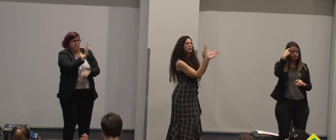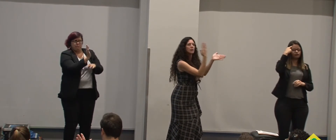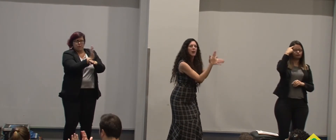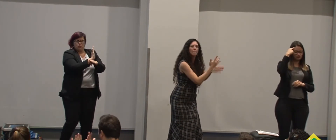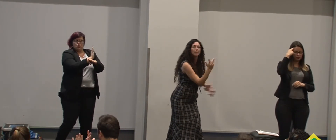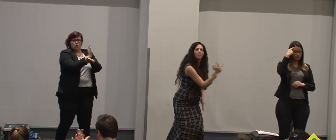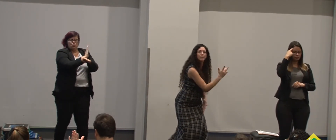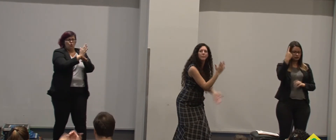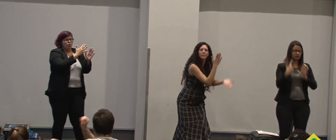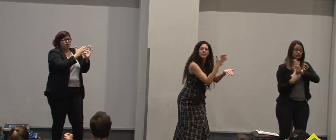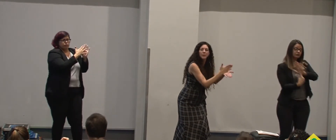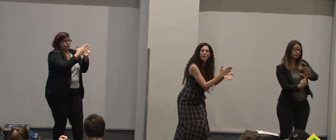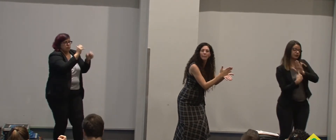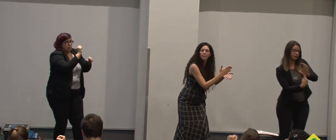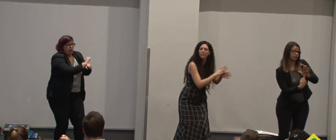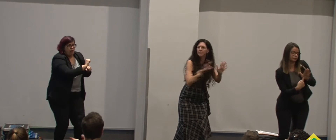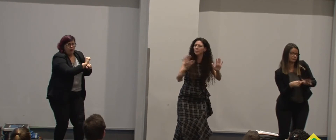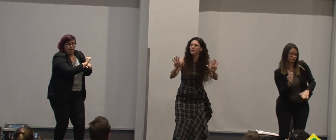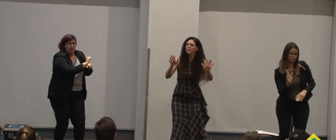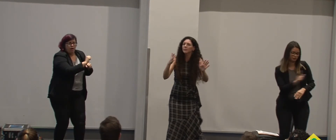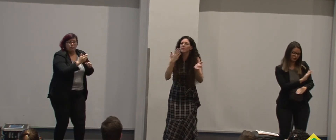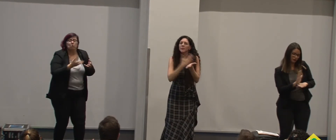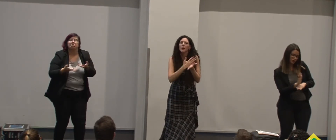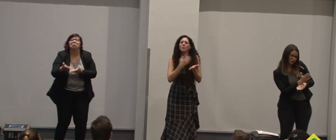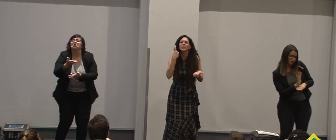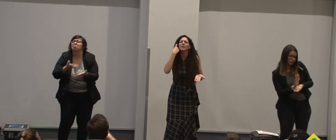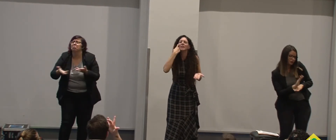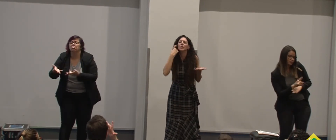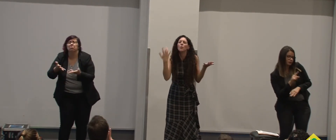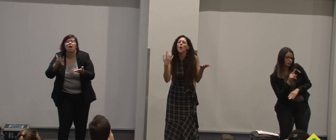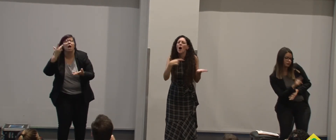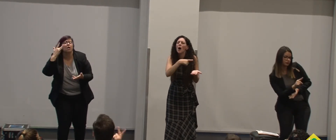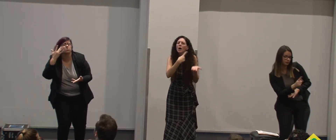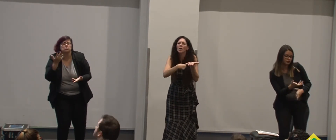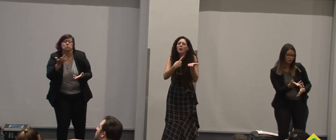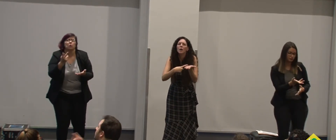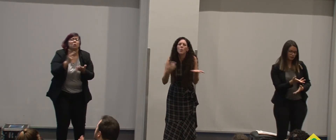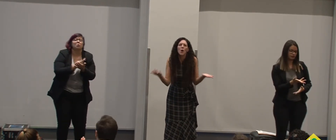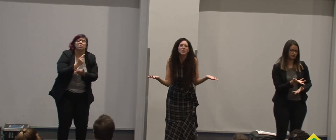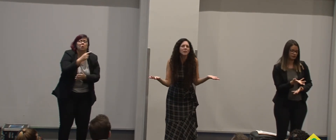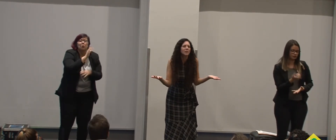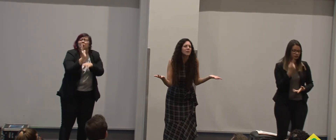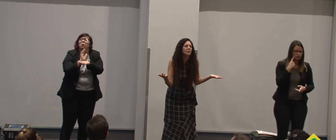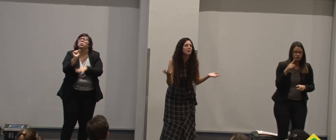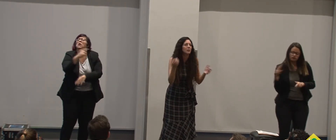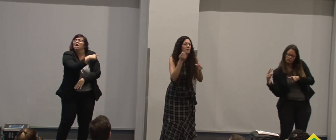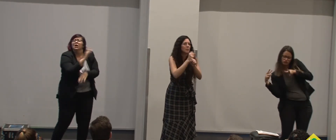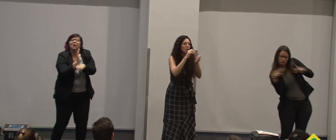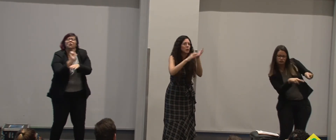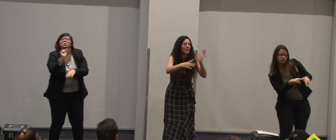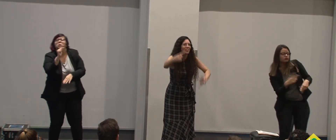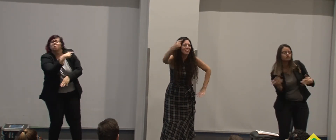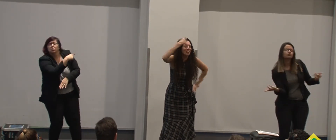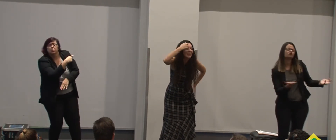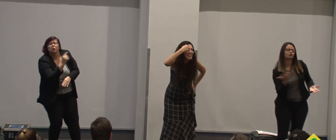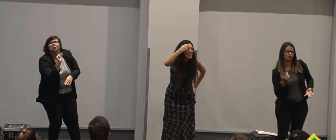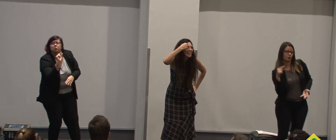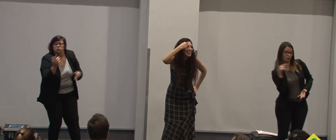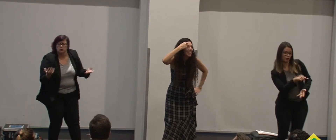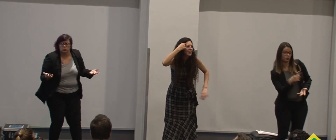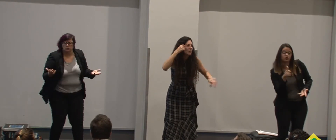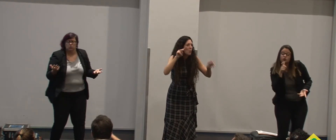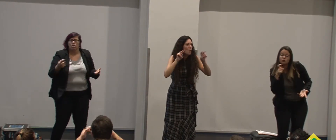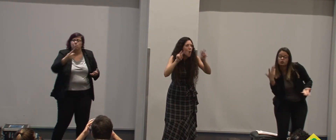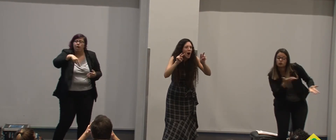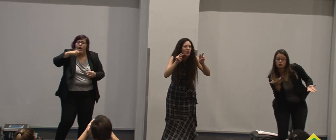que ao verem o filme, o professor pausa o filme, faz uma intervenção, começa a perguntar aquilo que está acontecendo, para